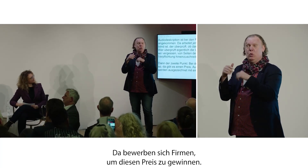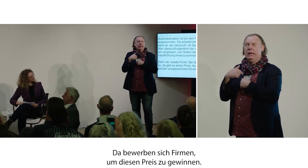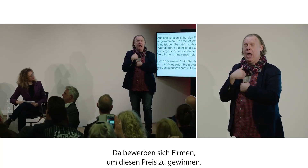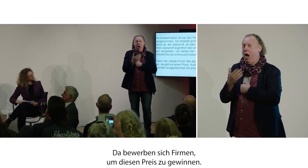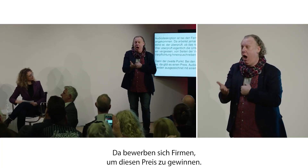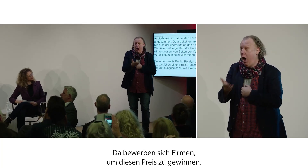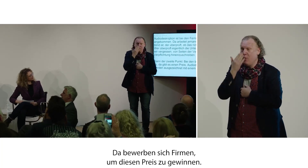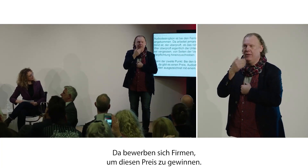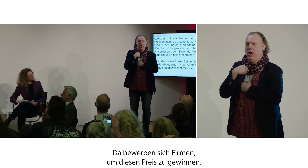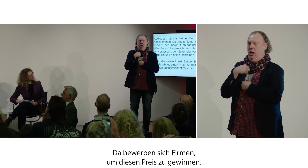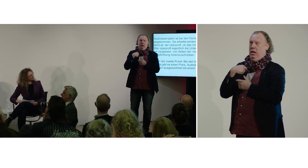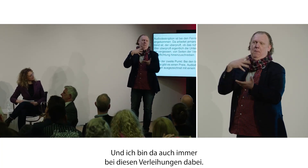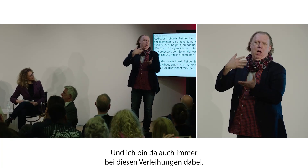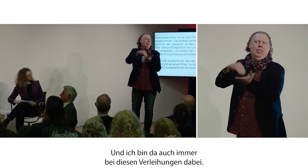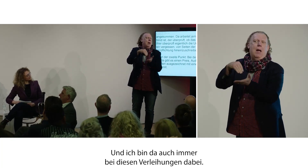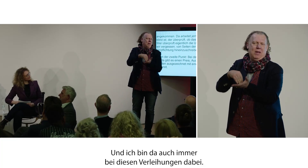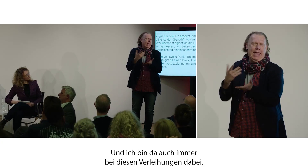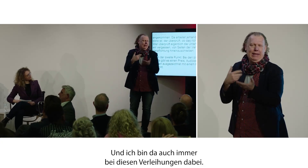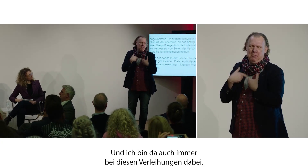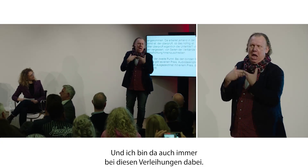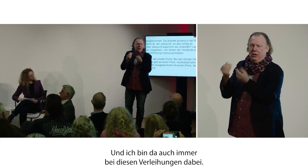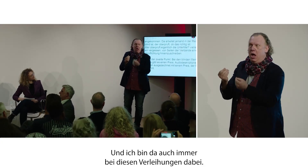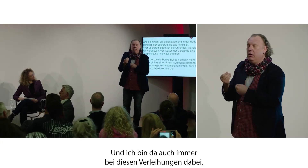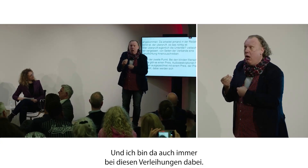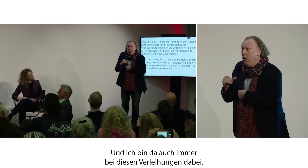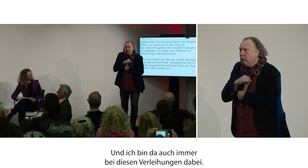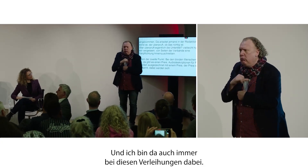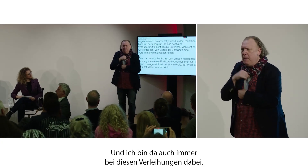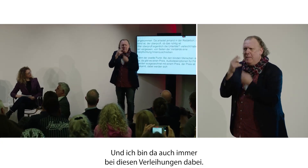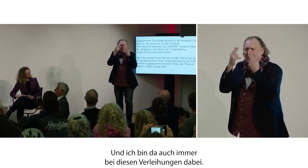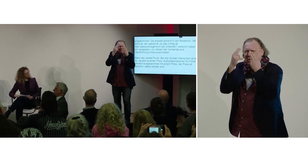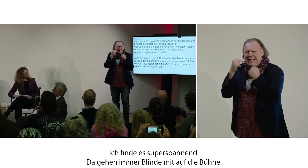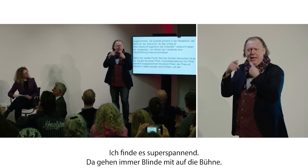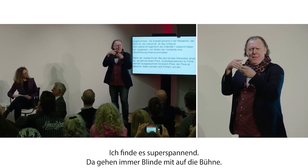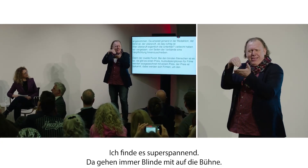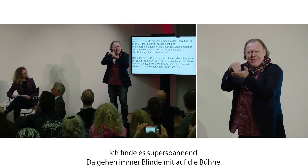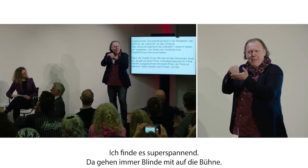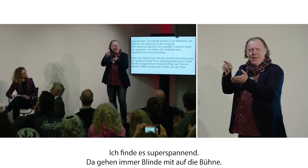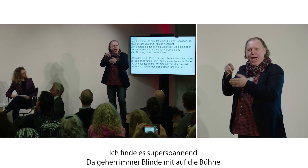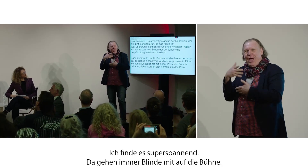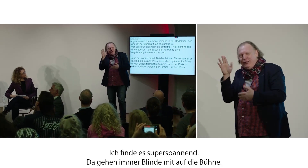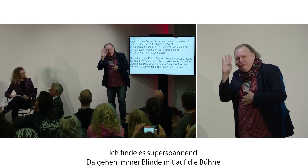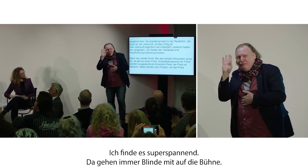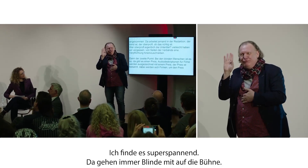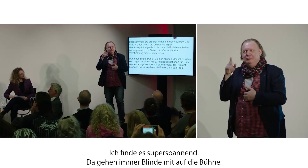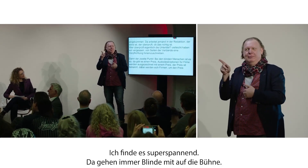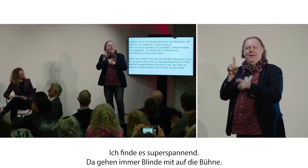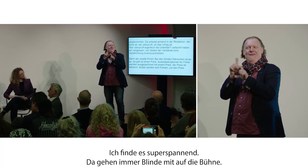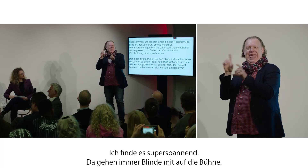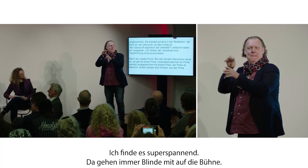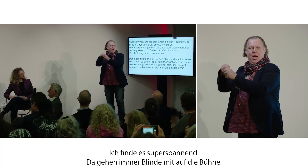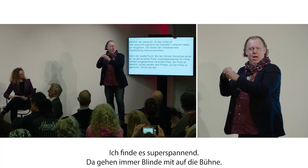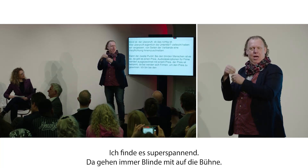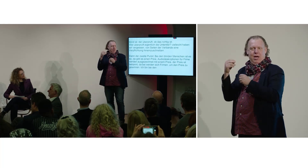sich Firmen, um diesen Preis zu gewinnen. Und ich bin da auch immer bei diesen Verleihungen dabei. Und ich finde es super spannend, weil da gehen immer